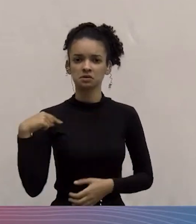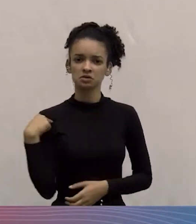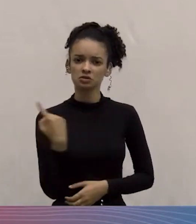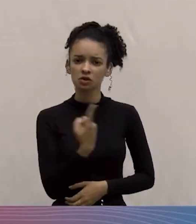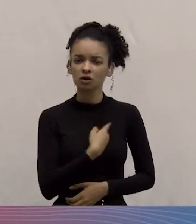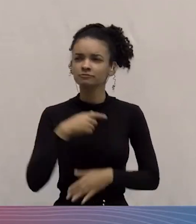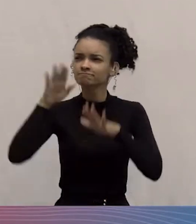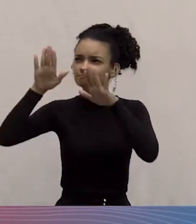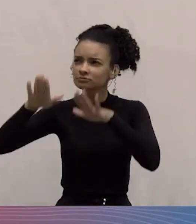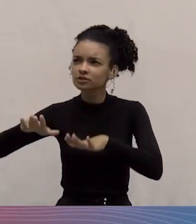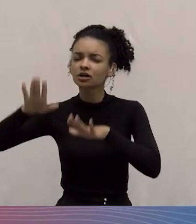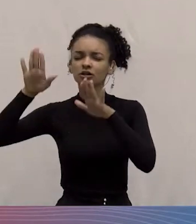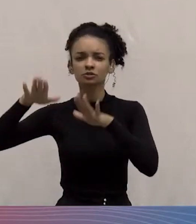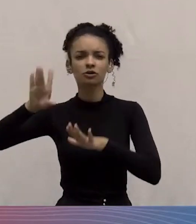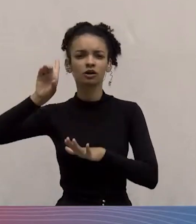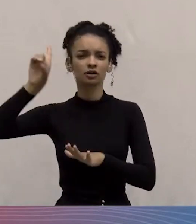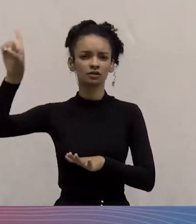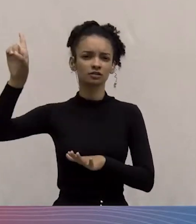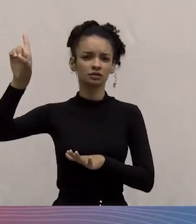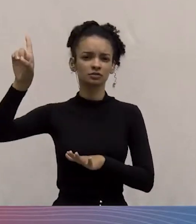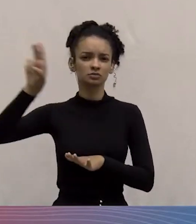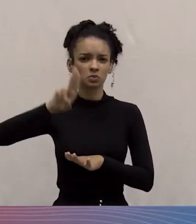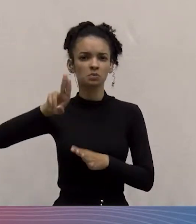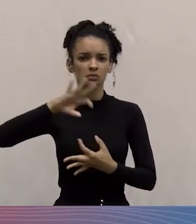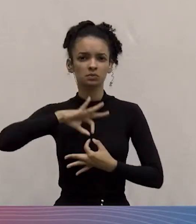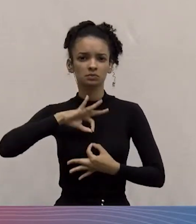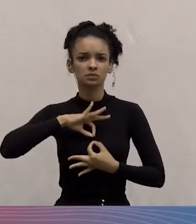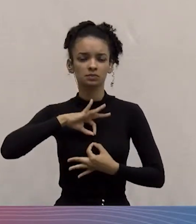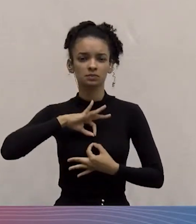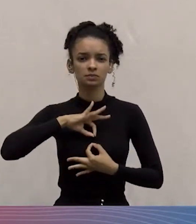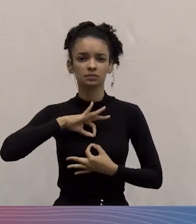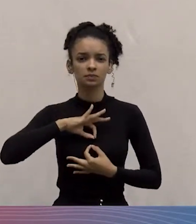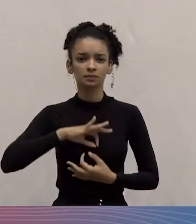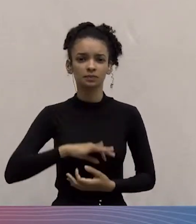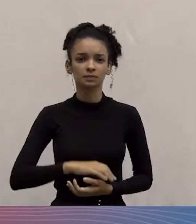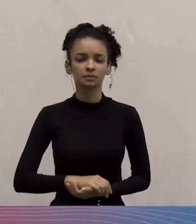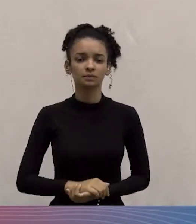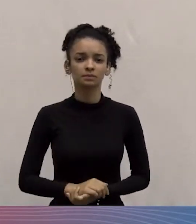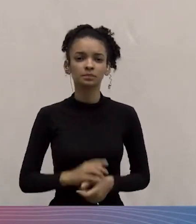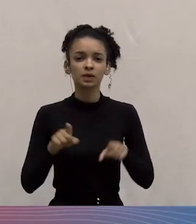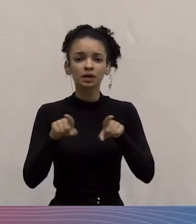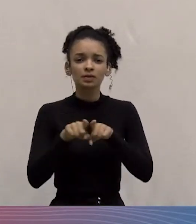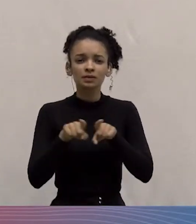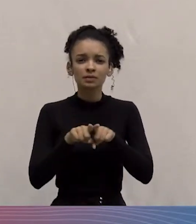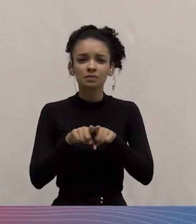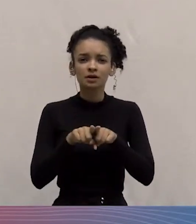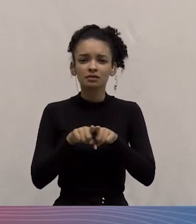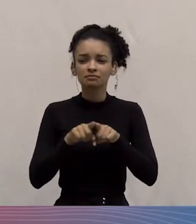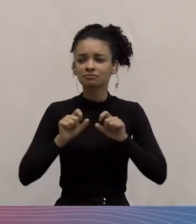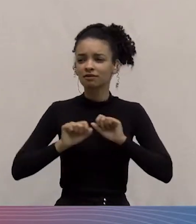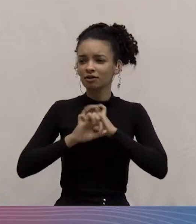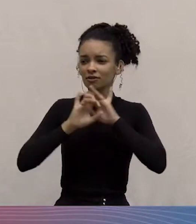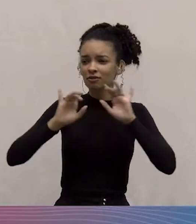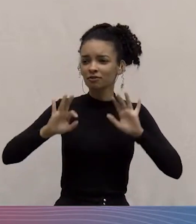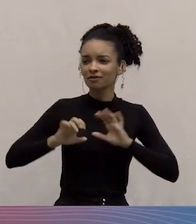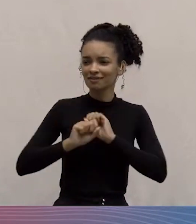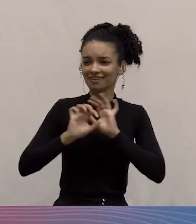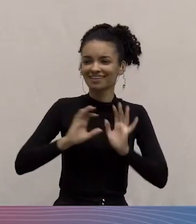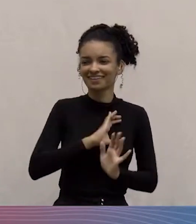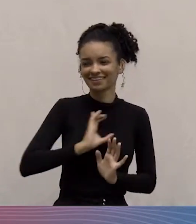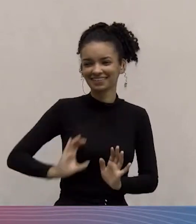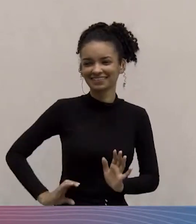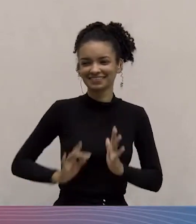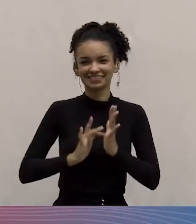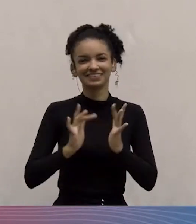Nós que adoramos a Deus no Espírito. E nos gloriamos em Cristo Jesus.